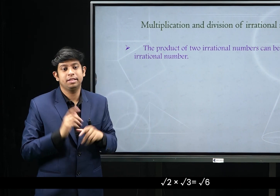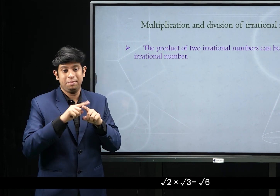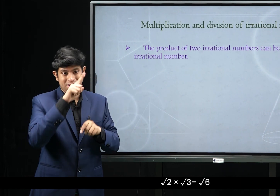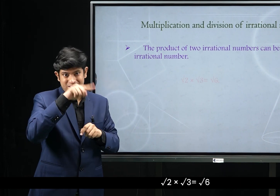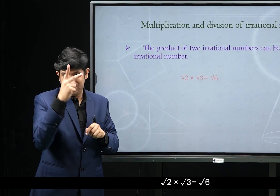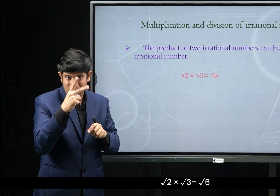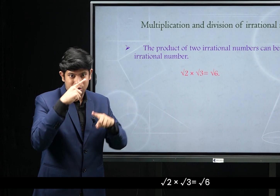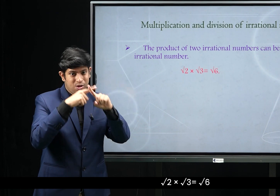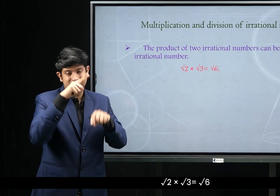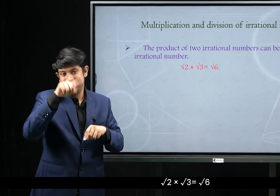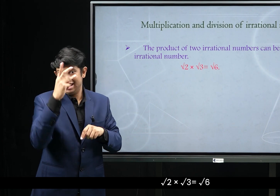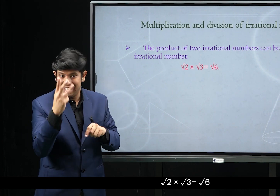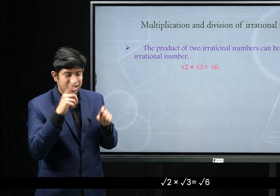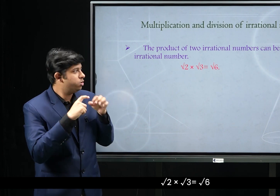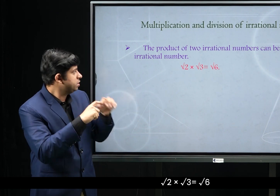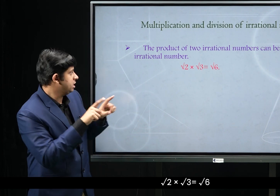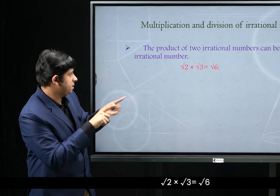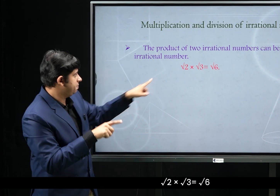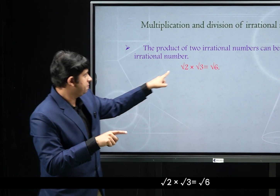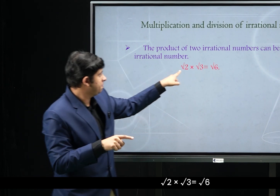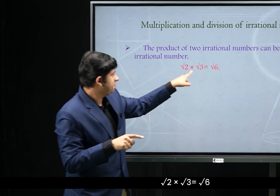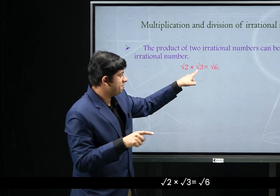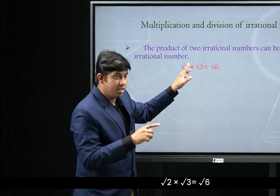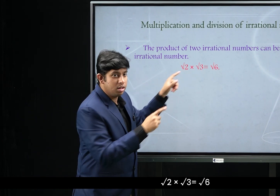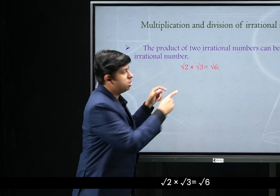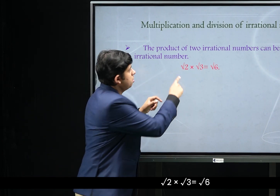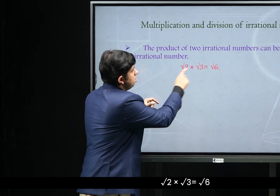ವರ್ಗಮೂಲ 2 × ವರ್ಗಮೂಲ 3 ವರ್ಗಮೂಲ 6.